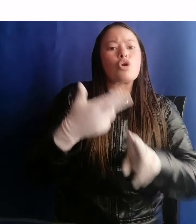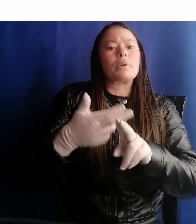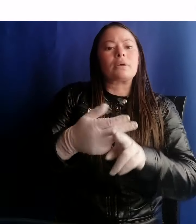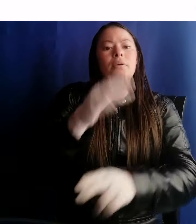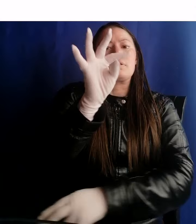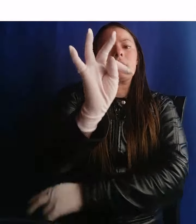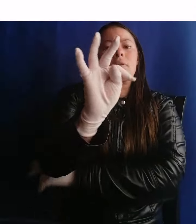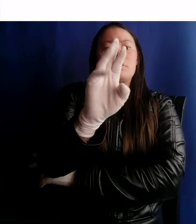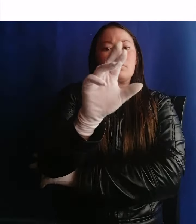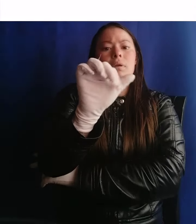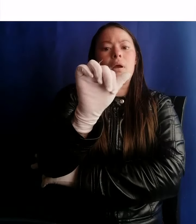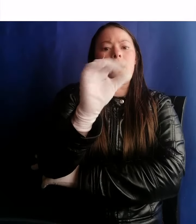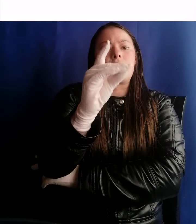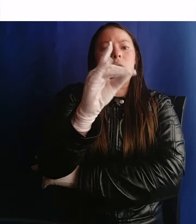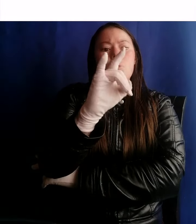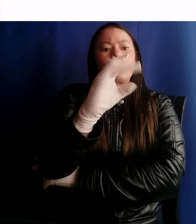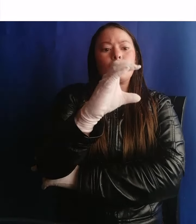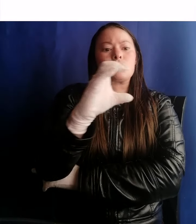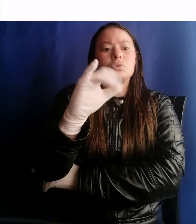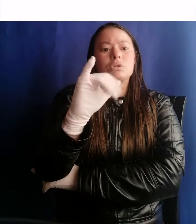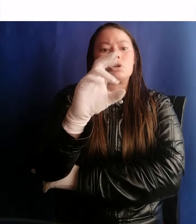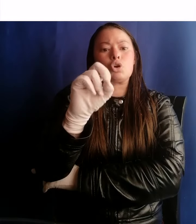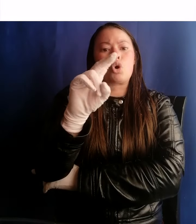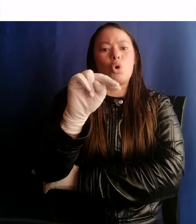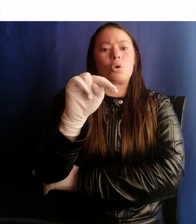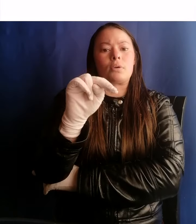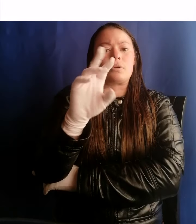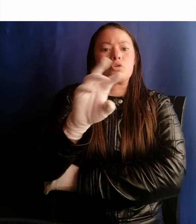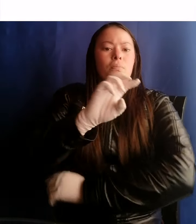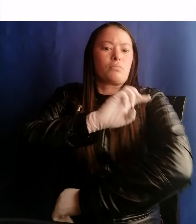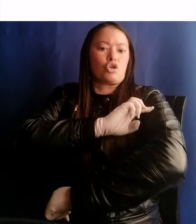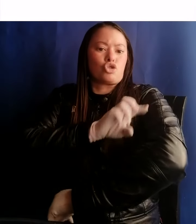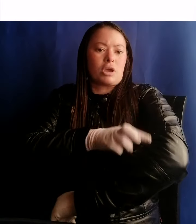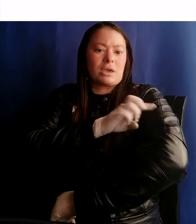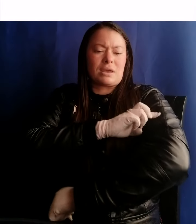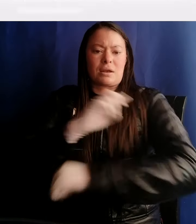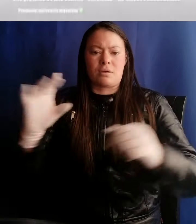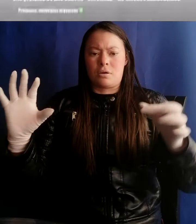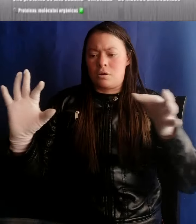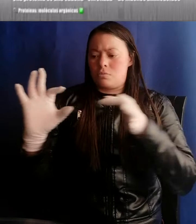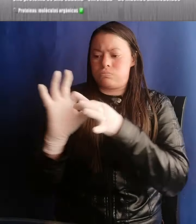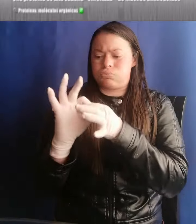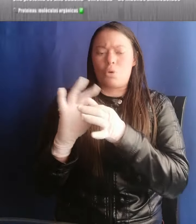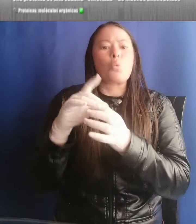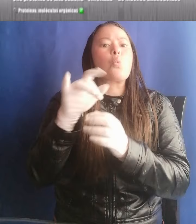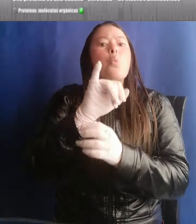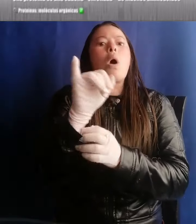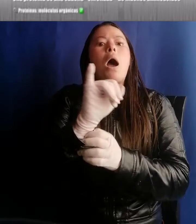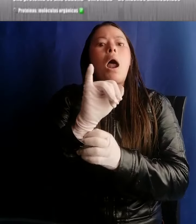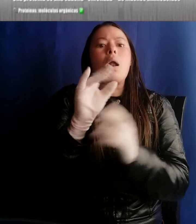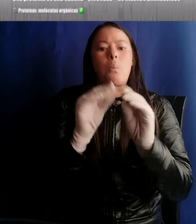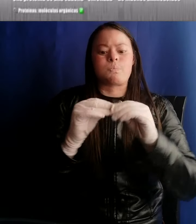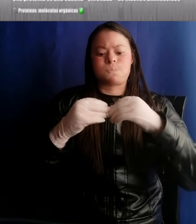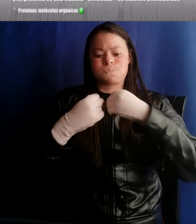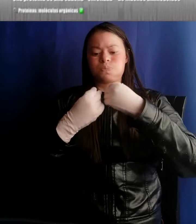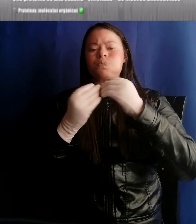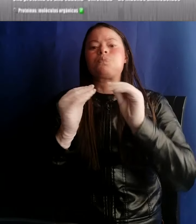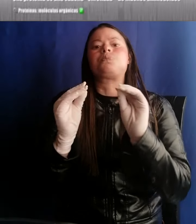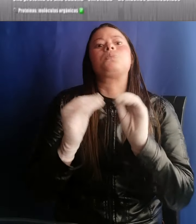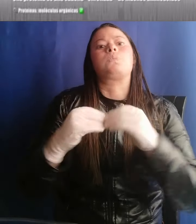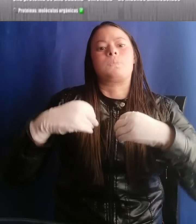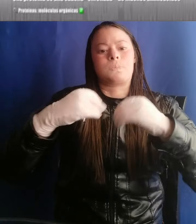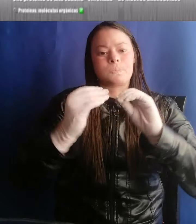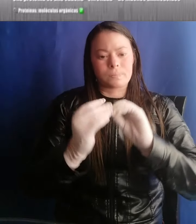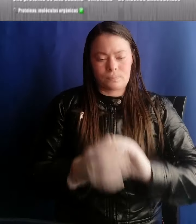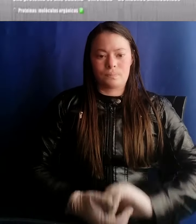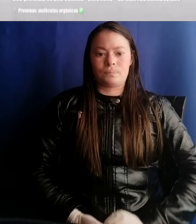aminoácidos queda libre. Y así termina el proceso de traducción o síntesis, porque una proteína es una cadena muy larga de aminoácidos que está